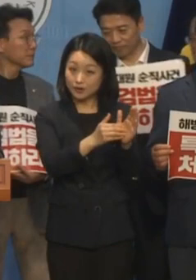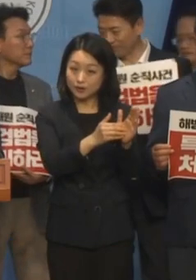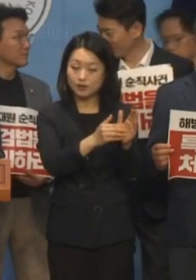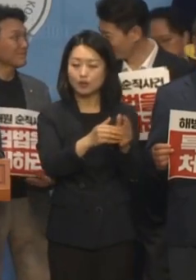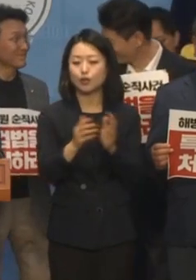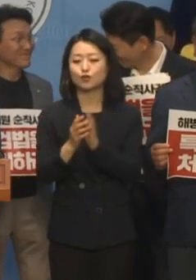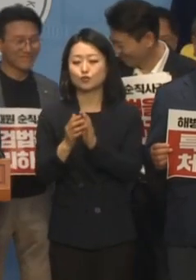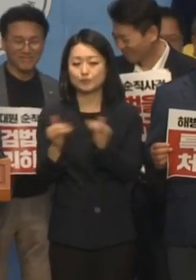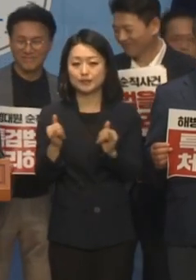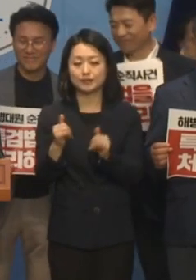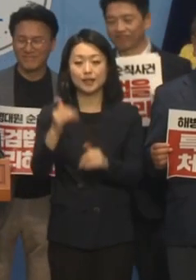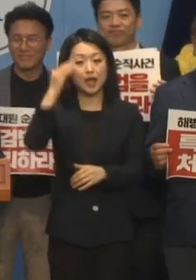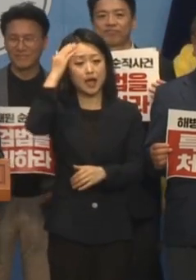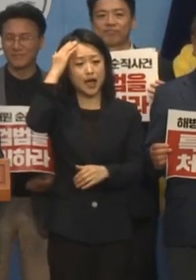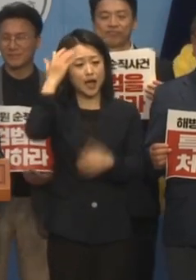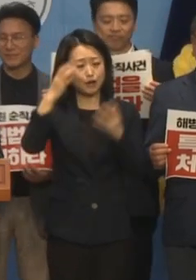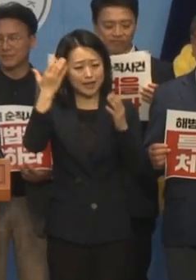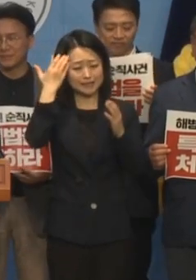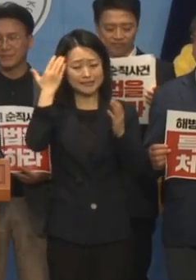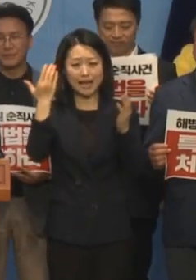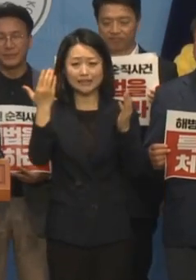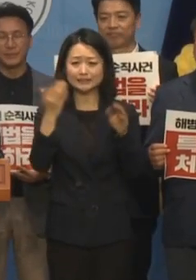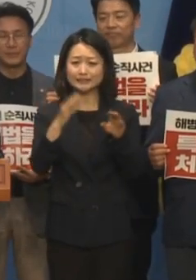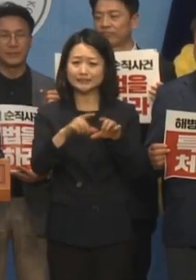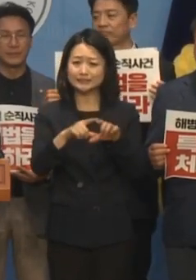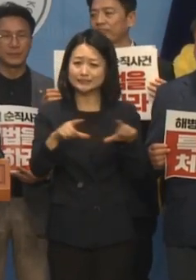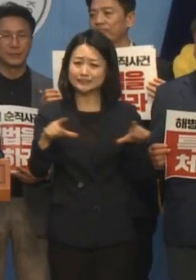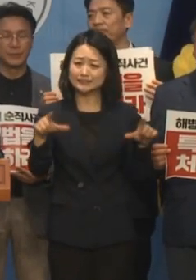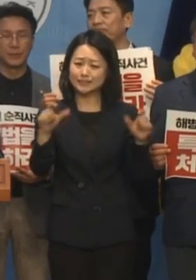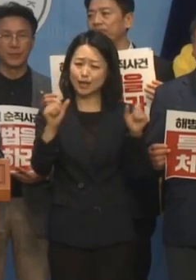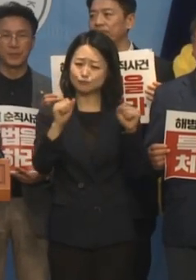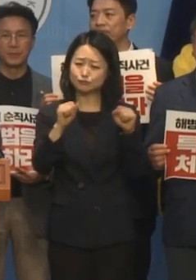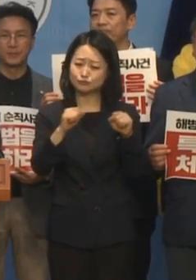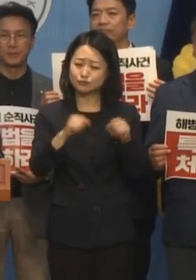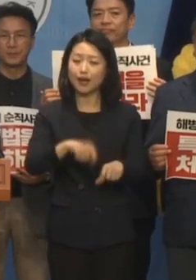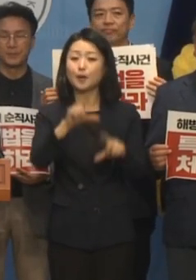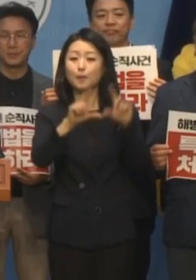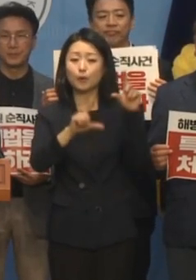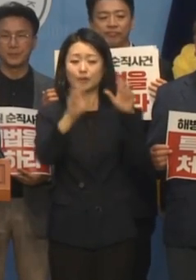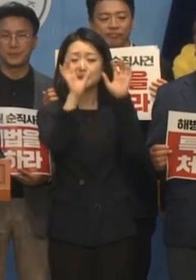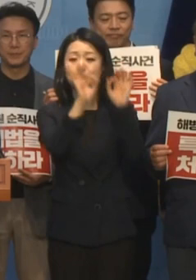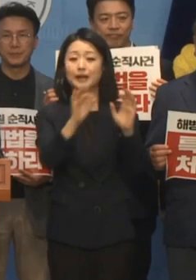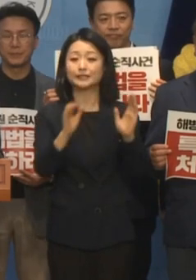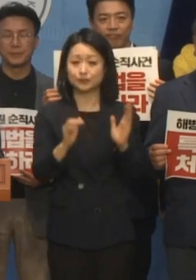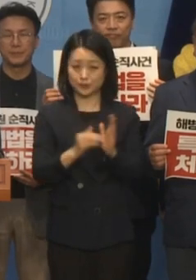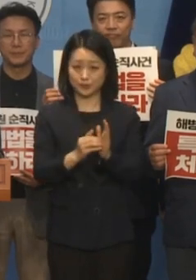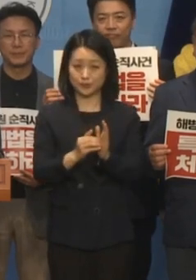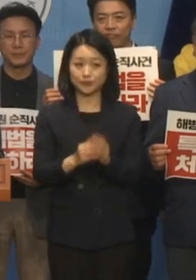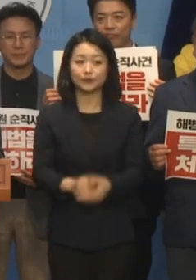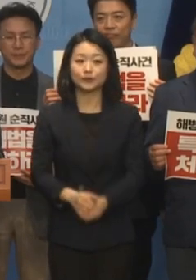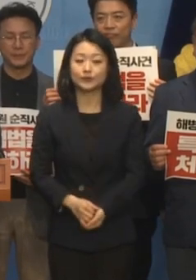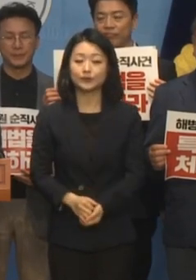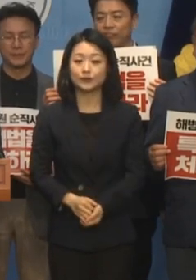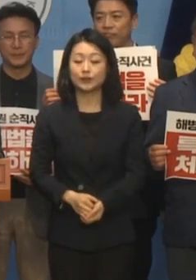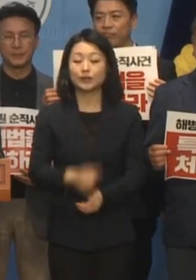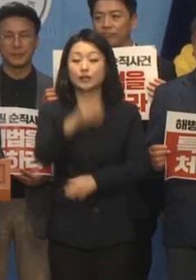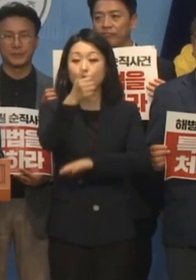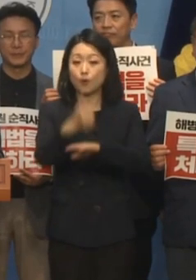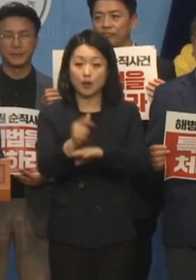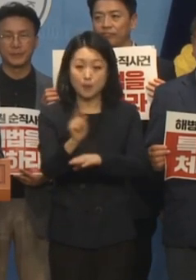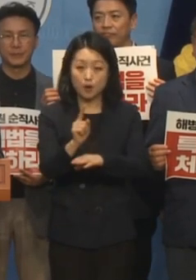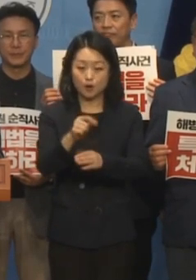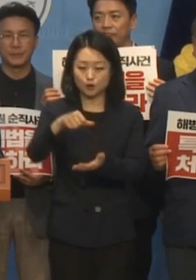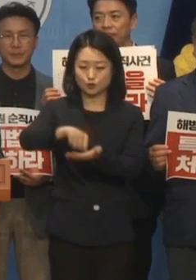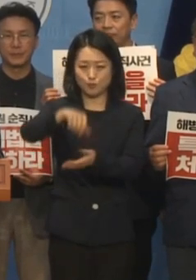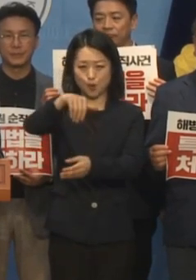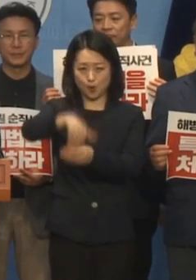국민들께서는 대한민국의 상식이 무너지는 장면을 똑똑히 목도하였습니다. 그 결과